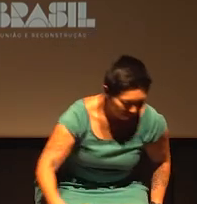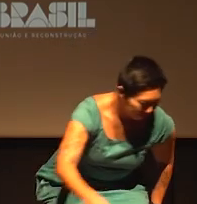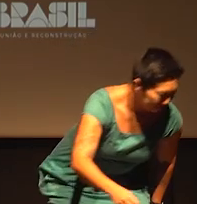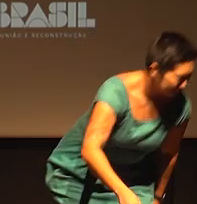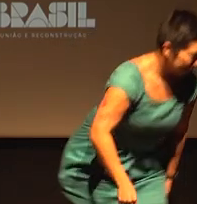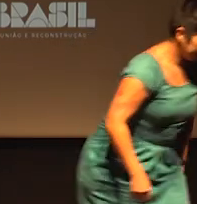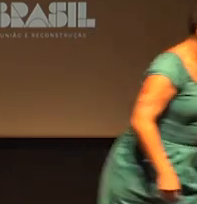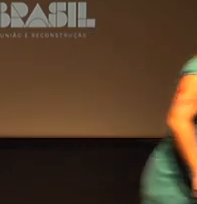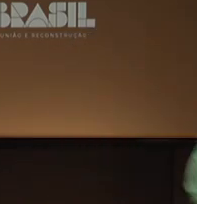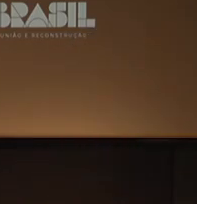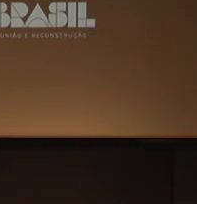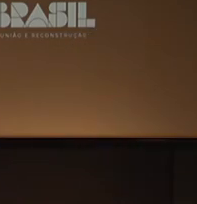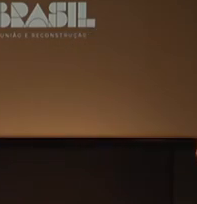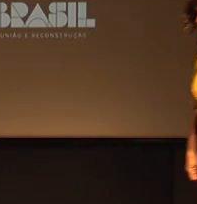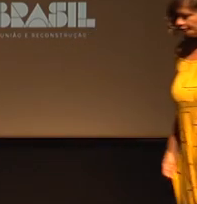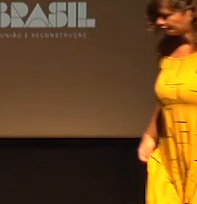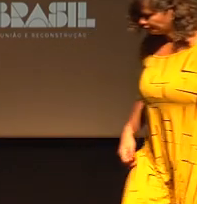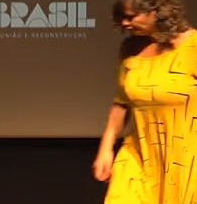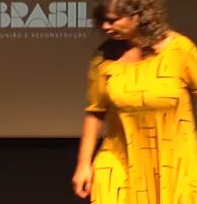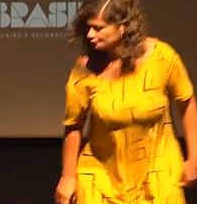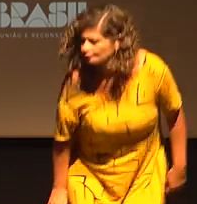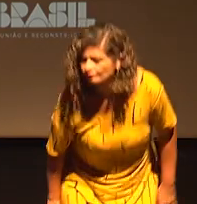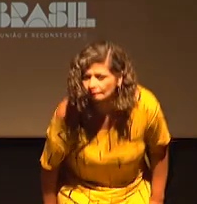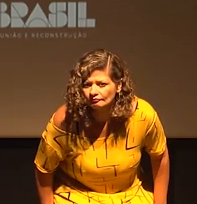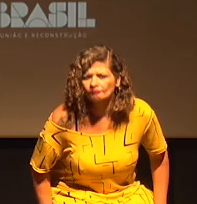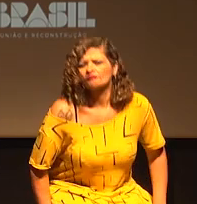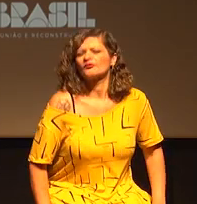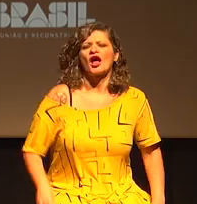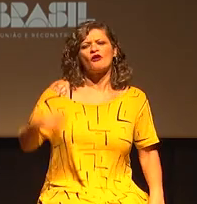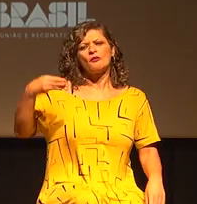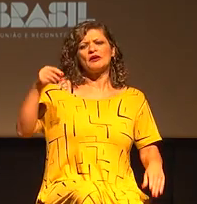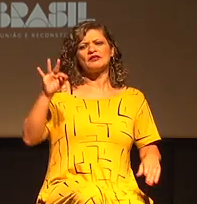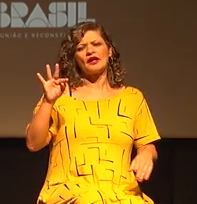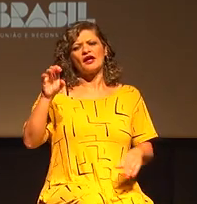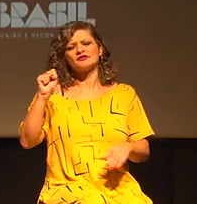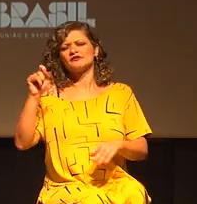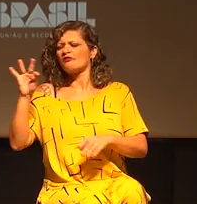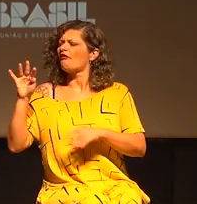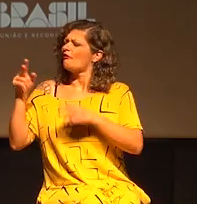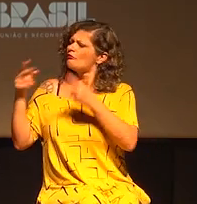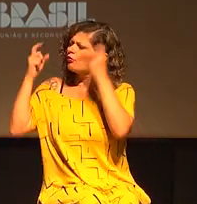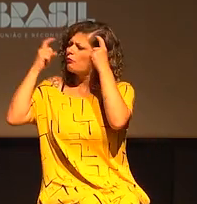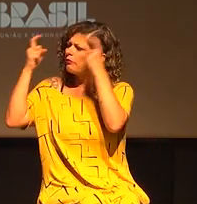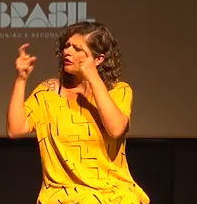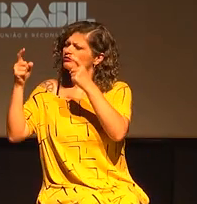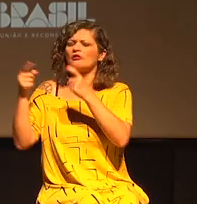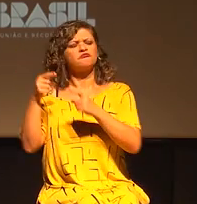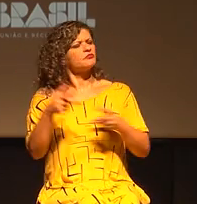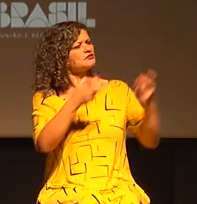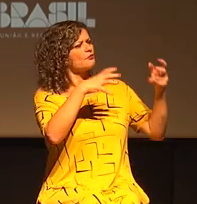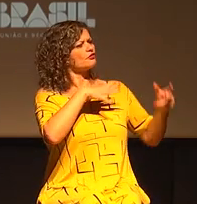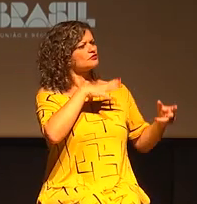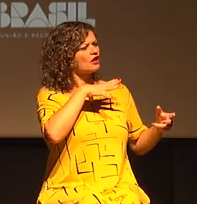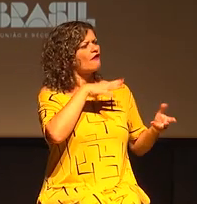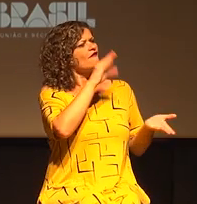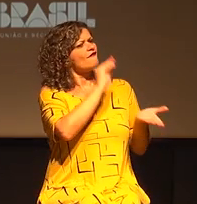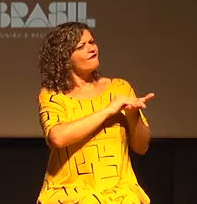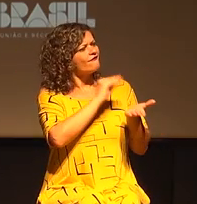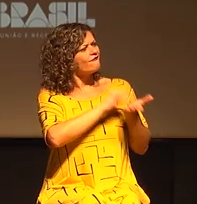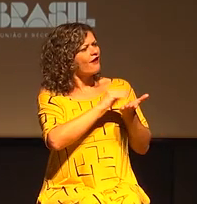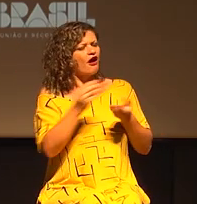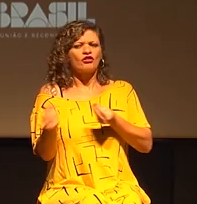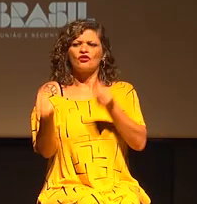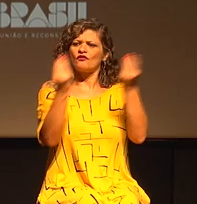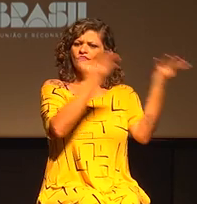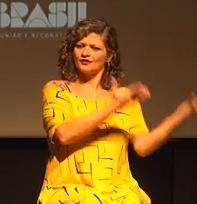preocupação né E aí foi a foi vendo que na cidade Poxa falta o que a gente tem para oferecer então a gente a gente se completa e